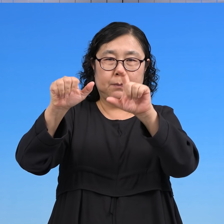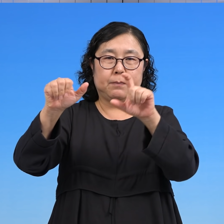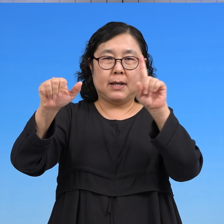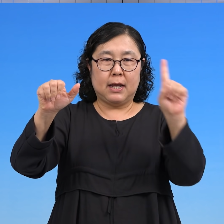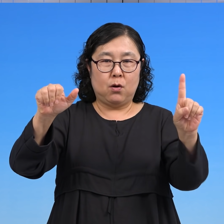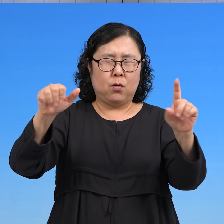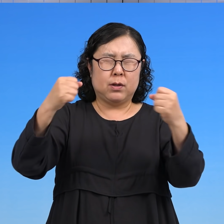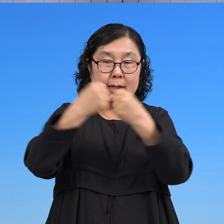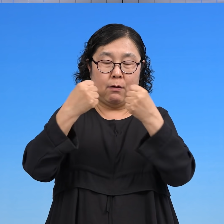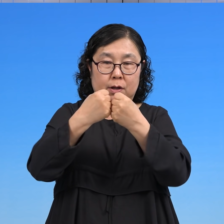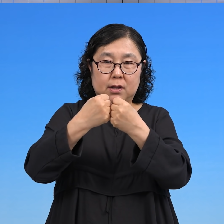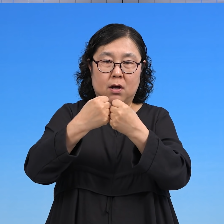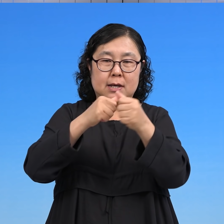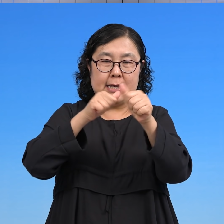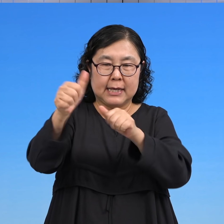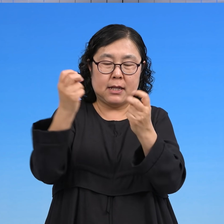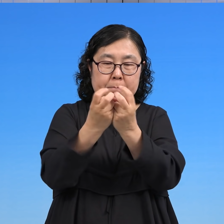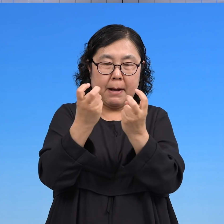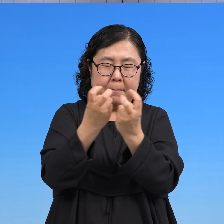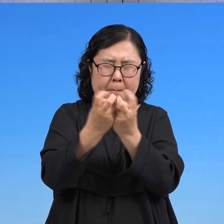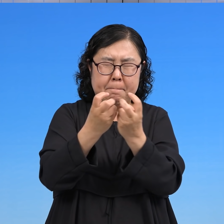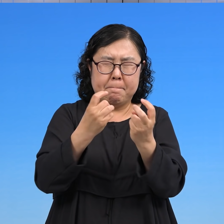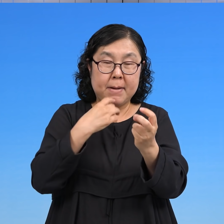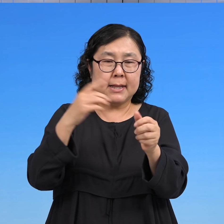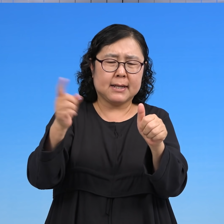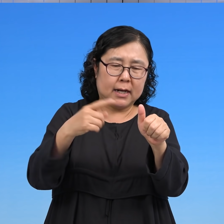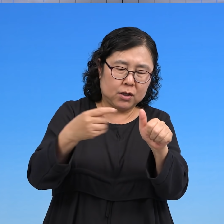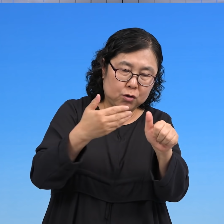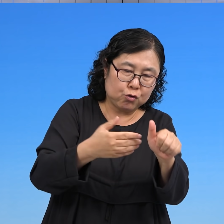것들이 난무하는 가정 아닙니까?